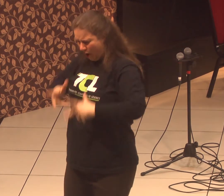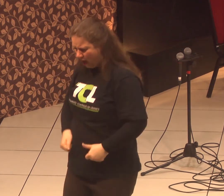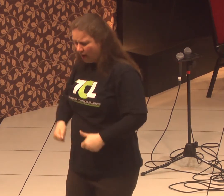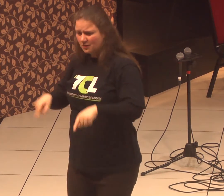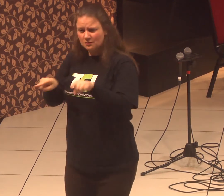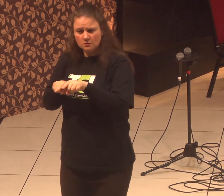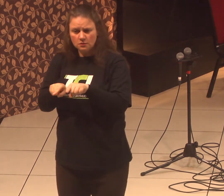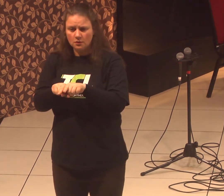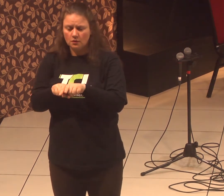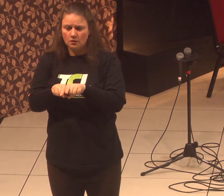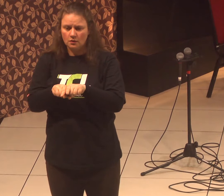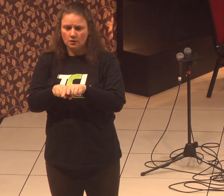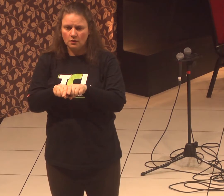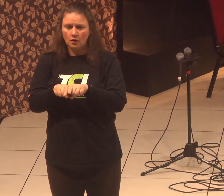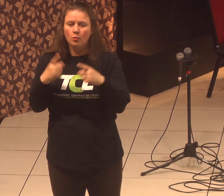testemunho.